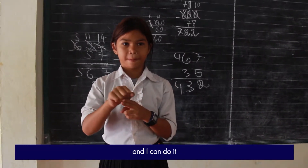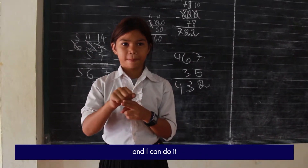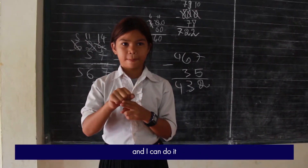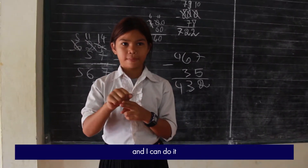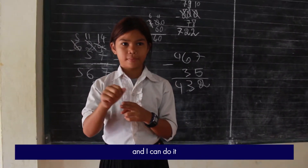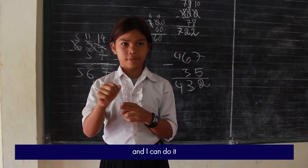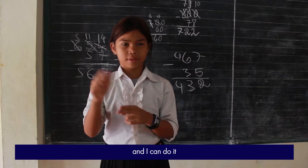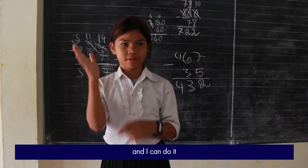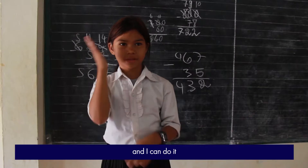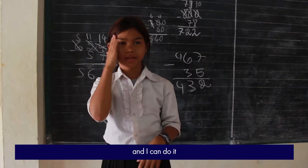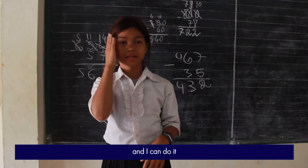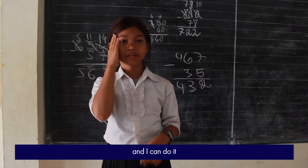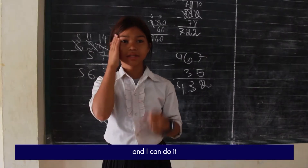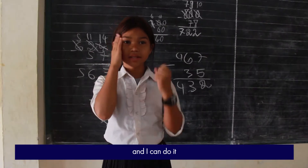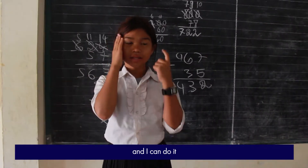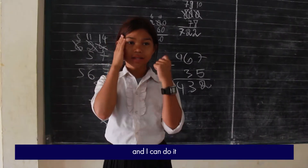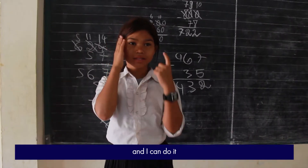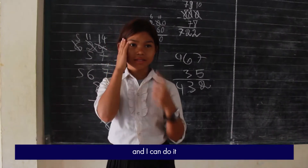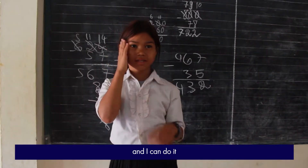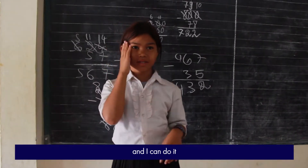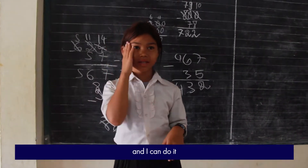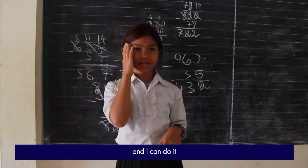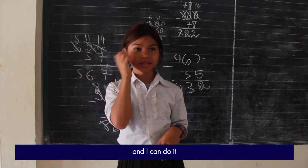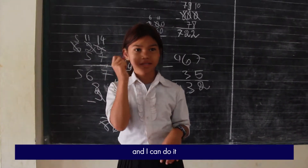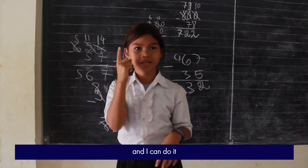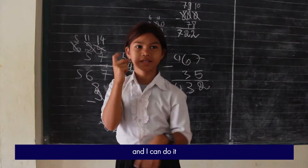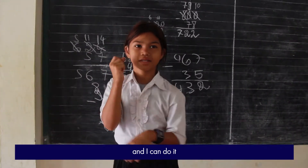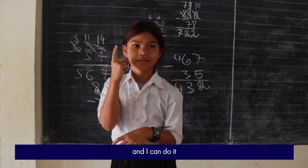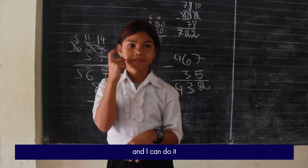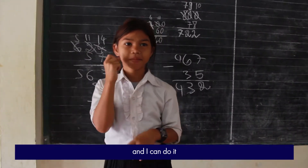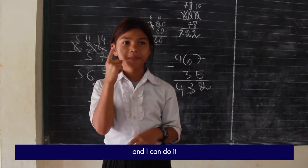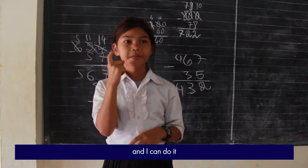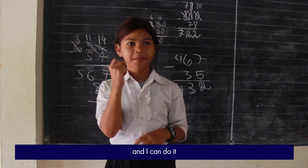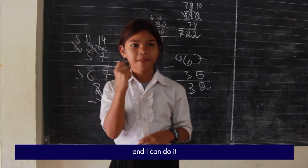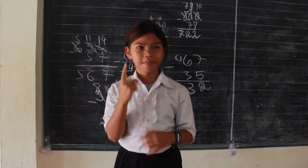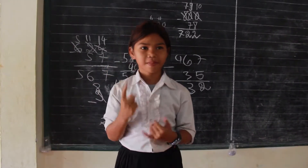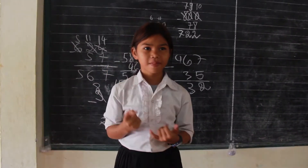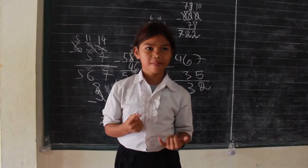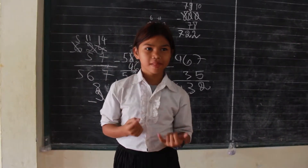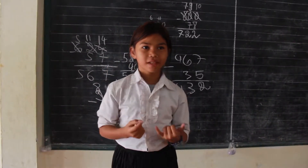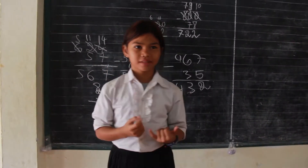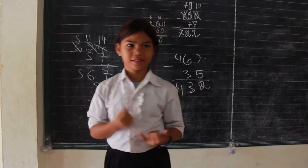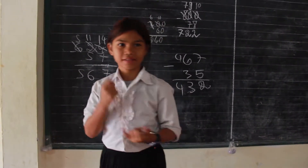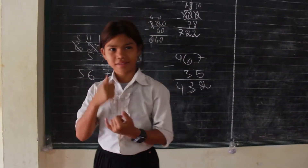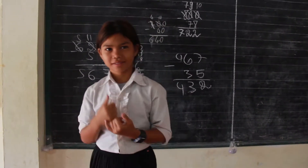លេខបានខ្ញុំចេះដកលេខបាន